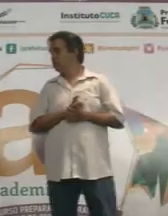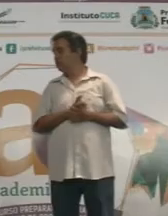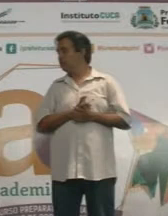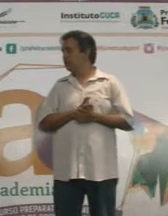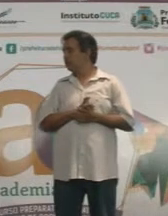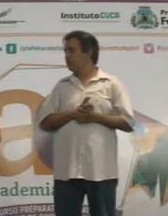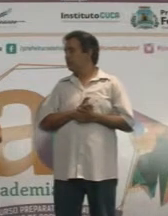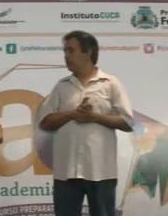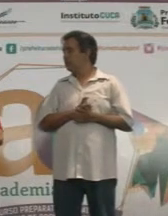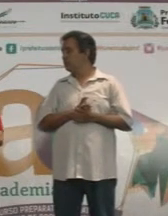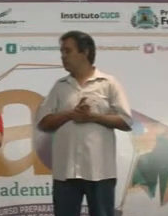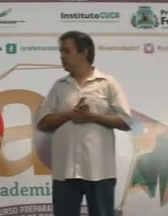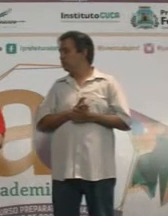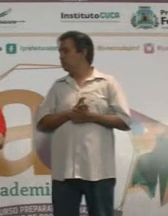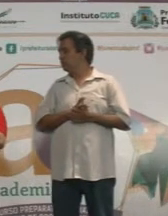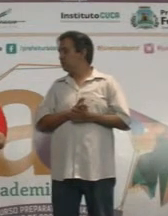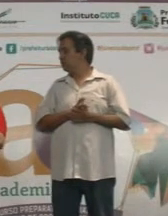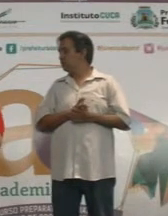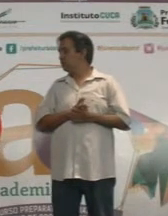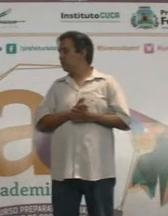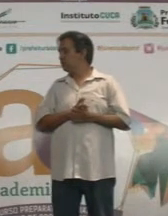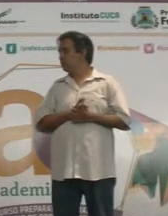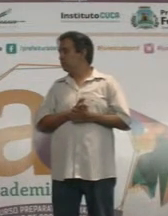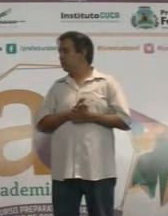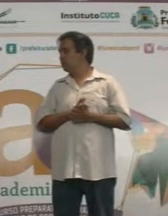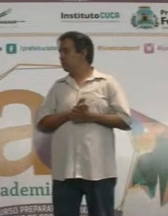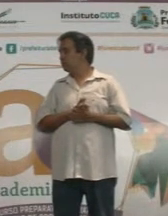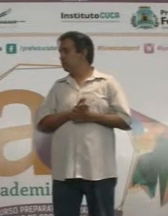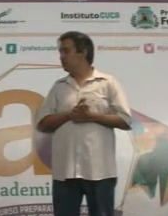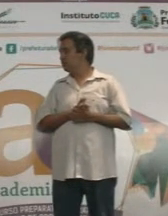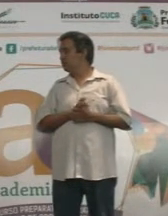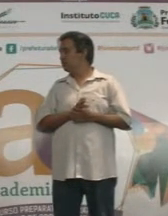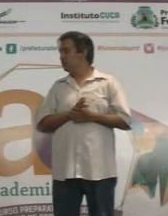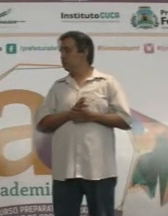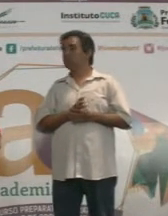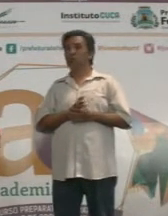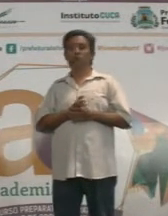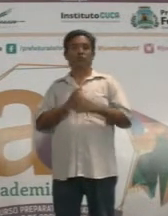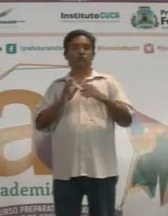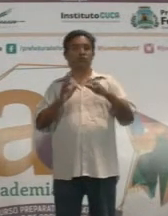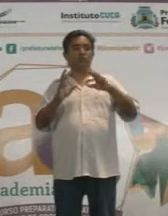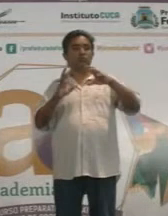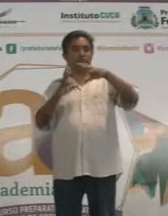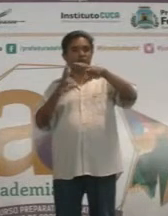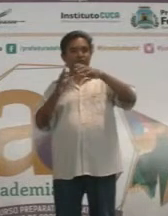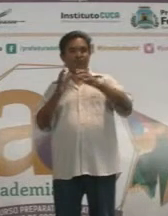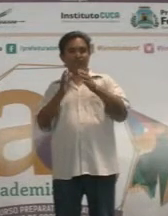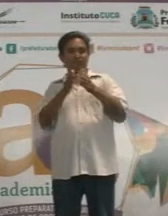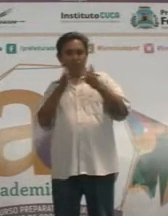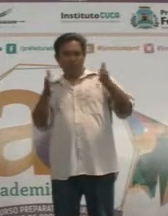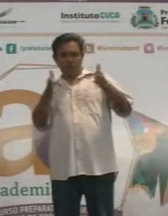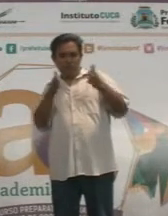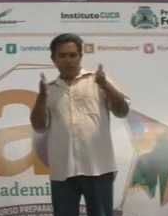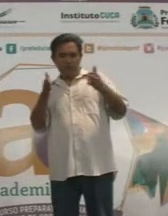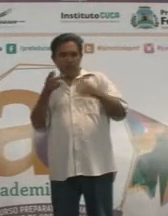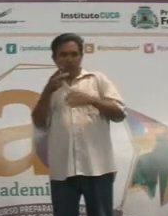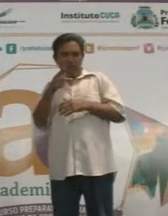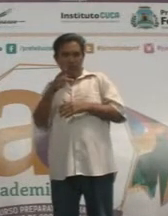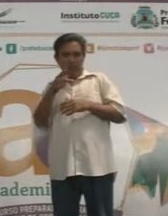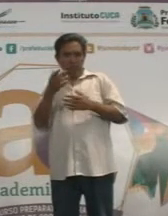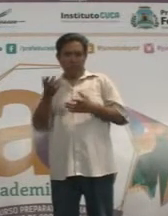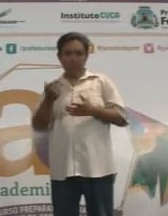Certo? Então, o problema está aqui na cabeça do mundo, mas ele é o menor de todos os mundos. E também dele,